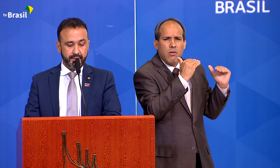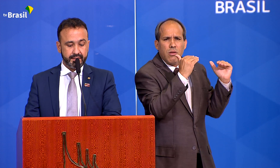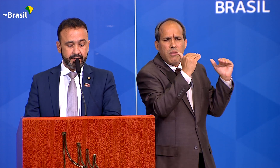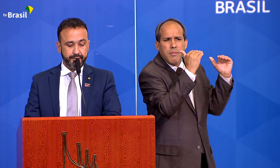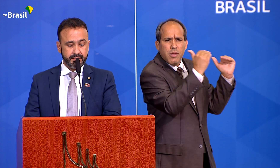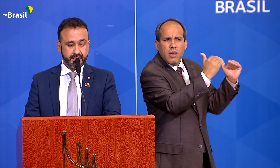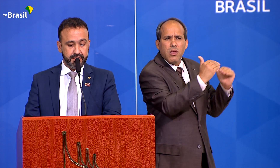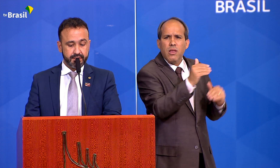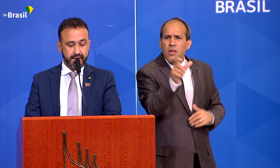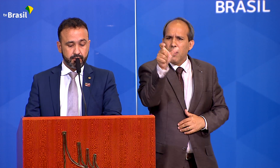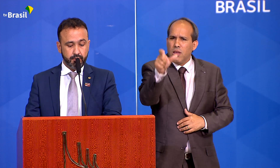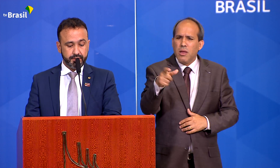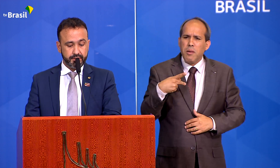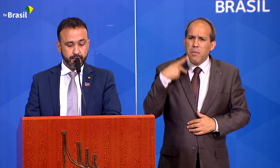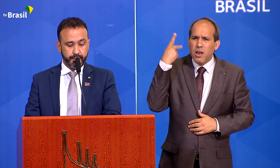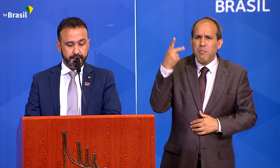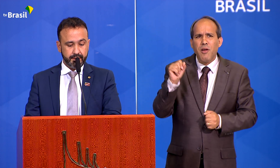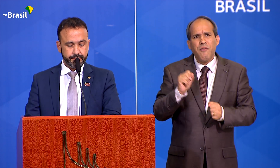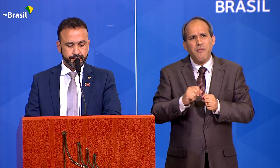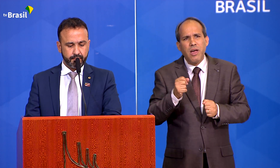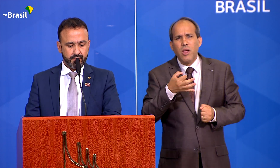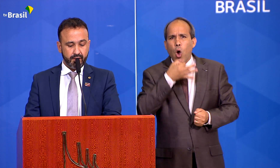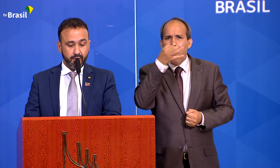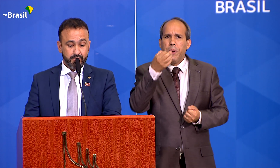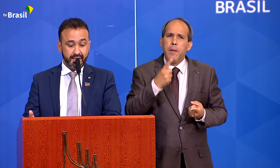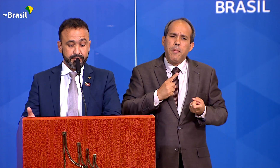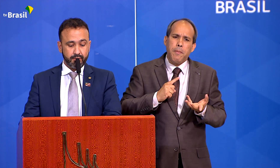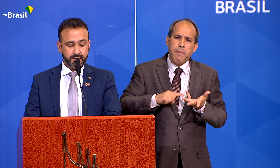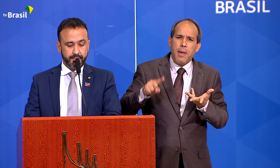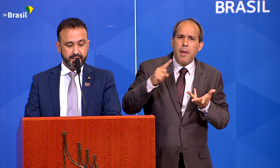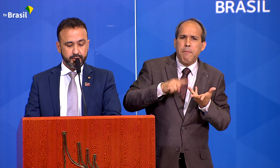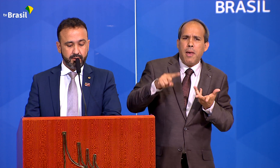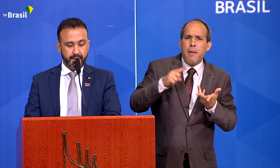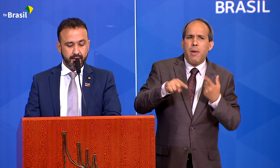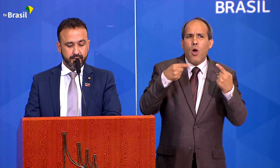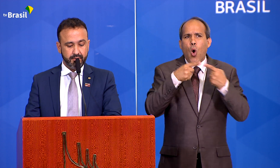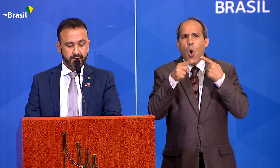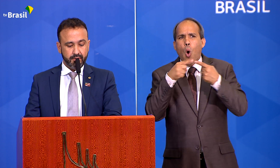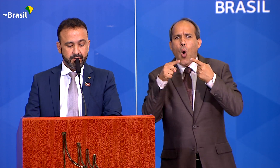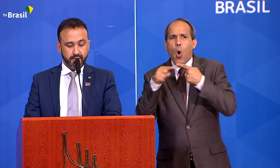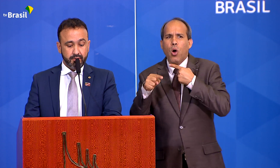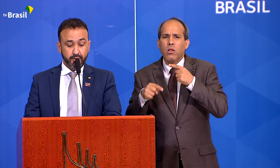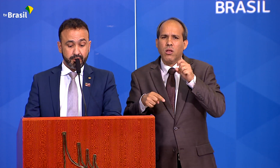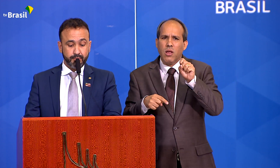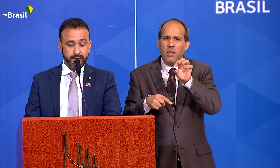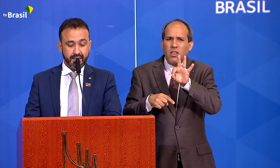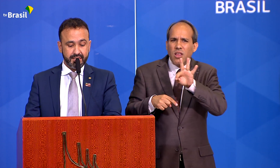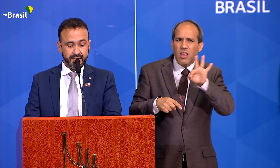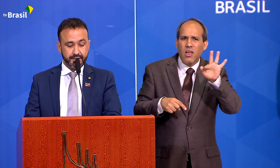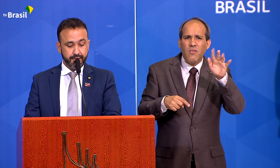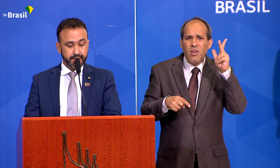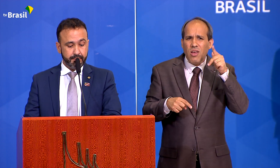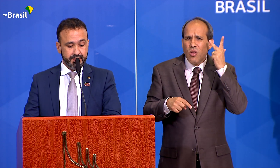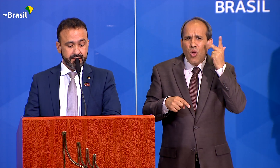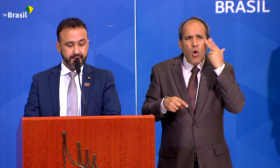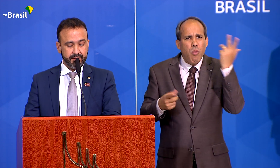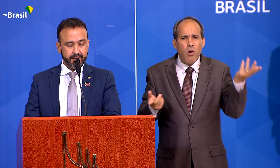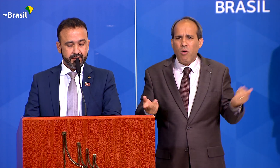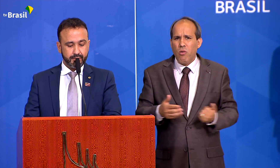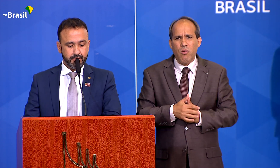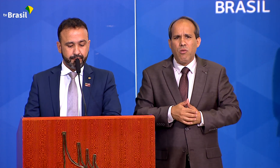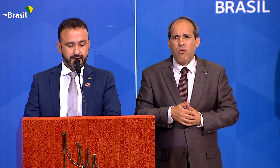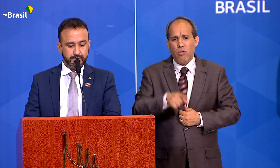que parlamentar fez crítica A Corte Suprema O que é absolutamente normal nós do Poder Legislativo